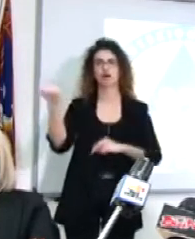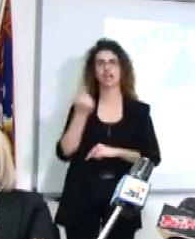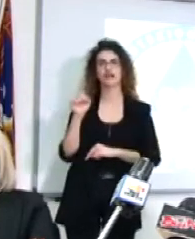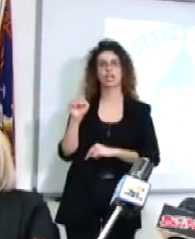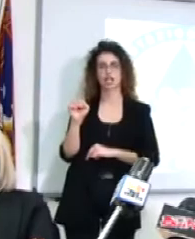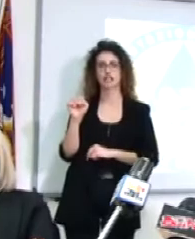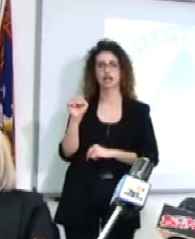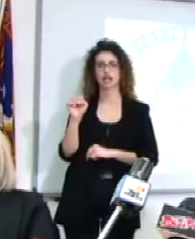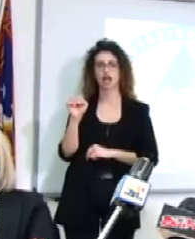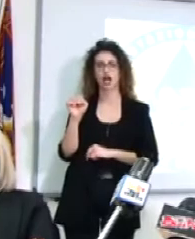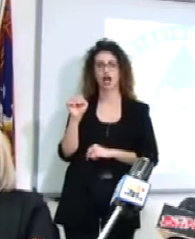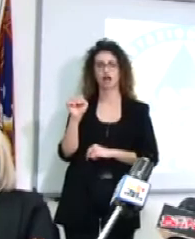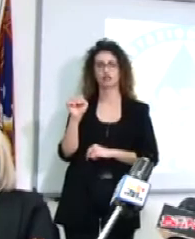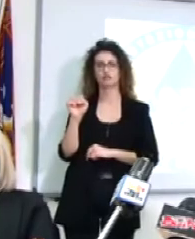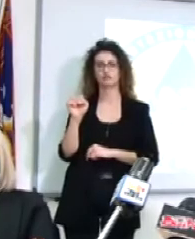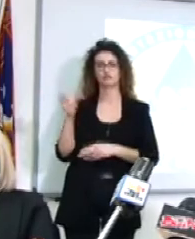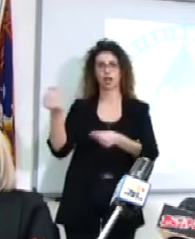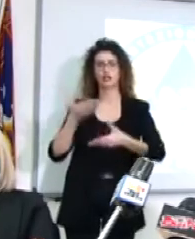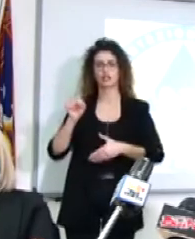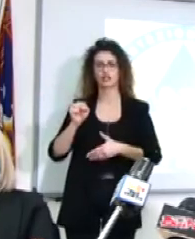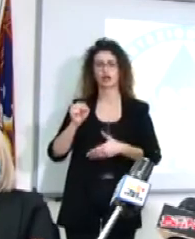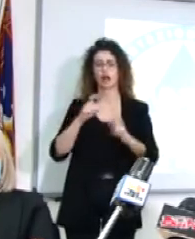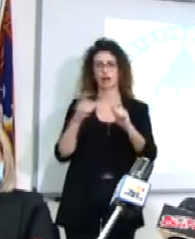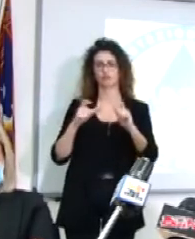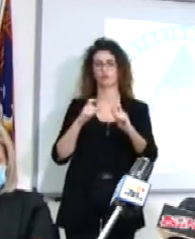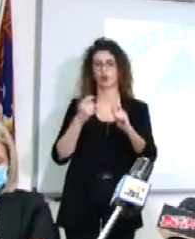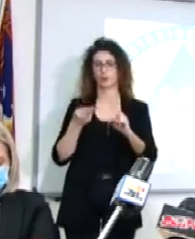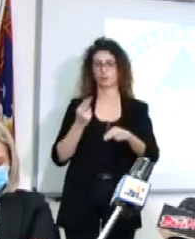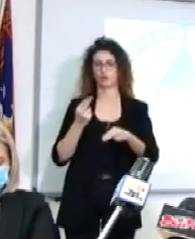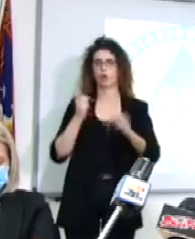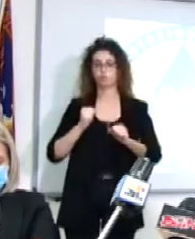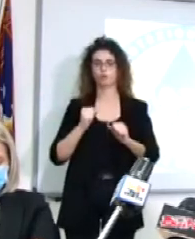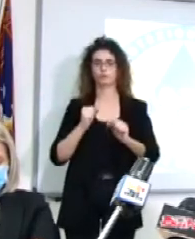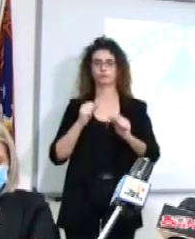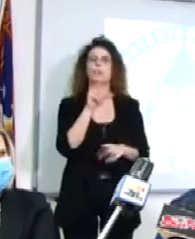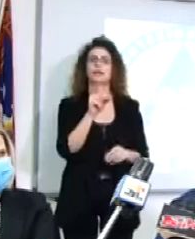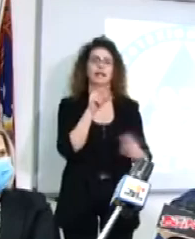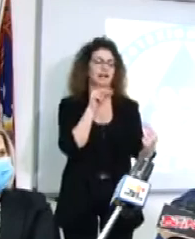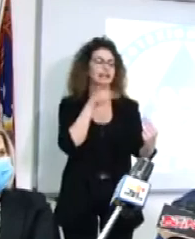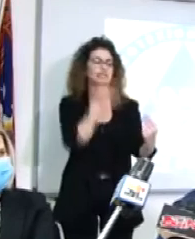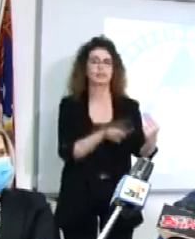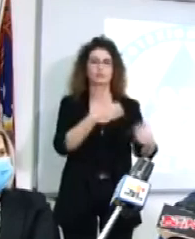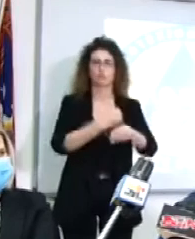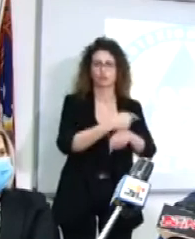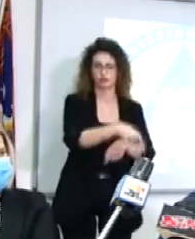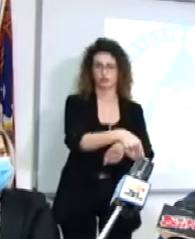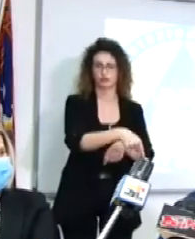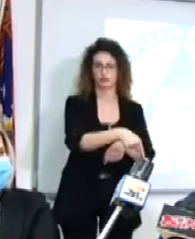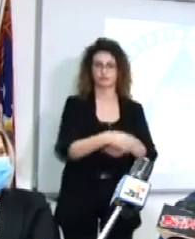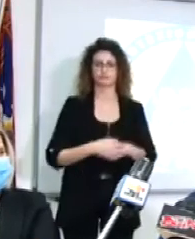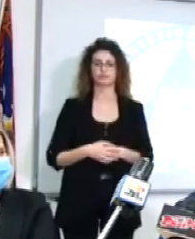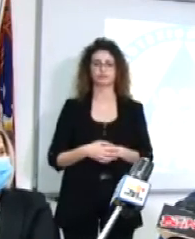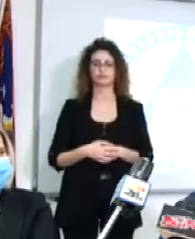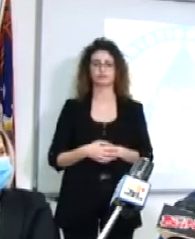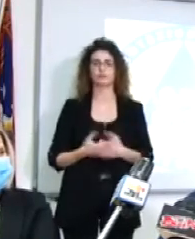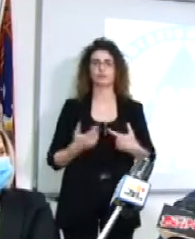diciamo importante come invio riusciamo ancora di più ad aggredire questo tale che questa è una bella notizia e c'è qualche d'uno di quelli che fanno